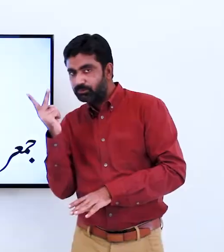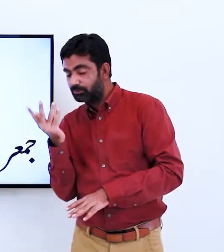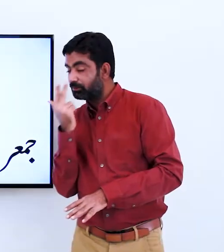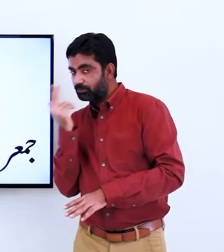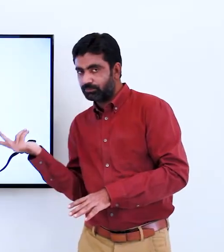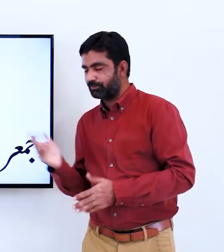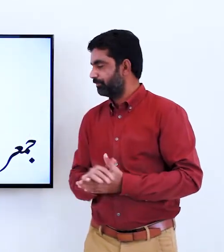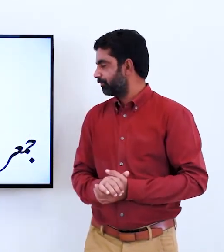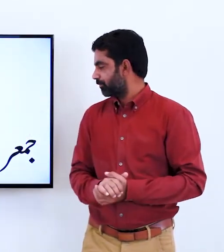बताएं।